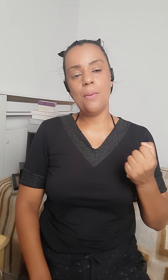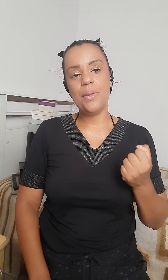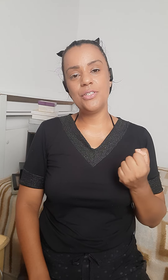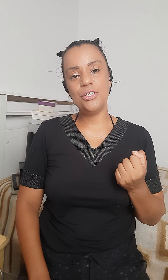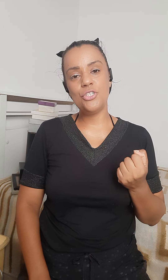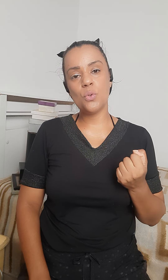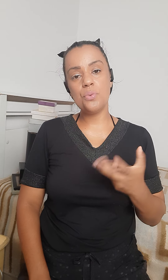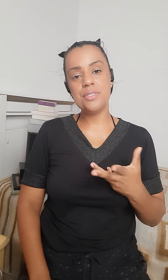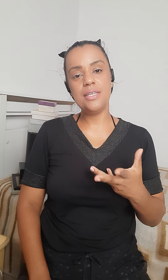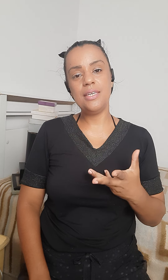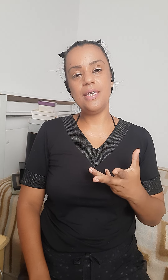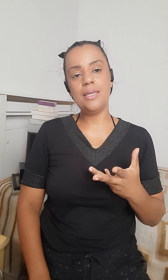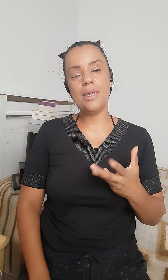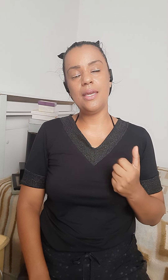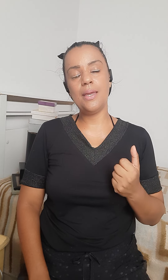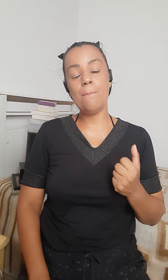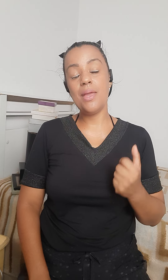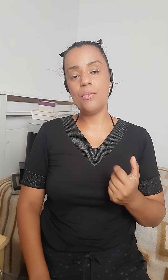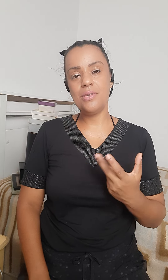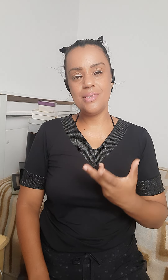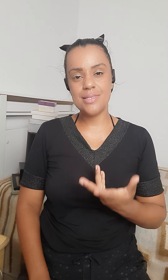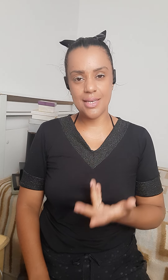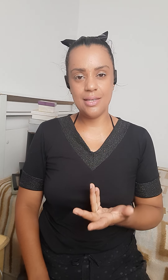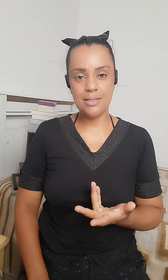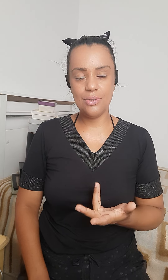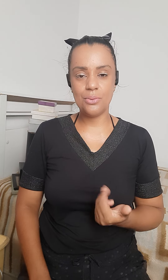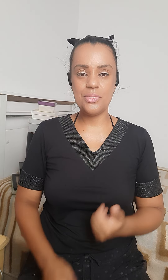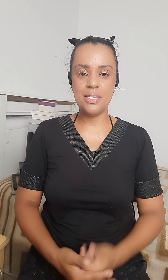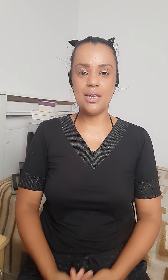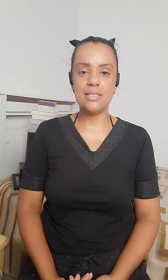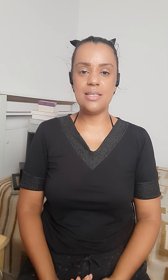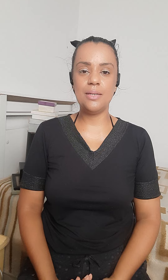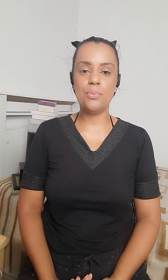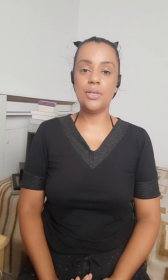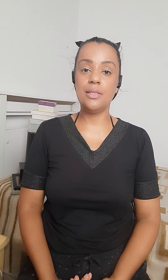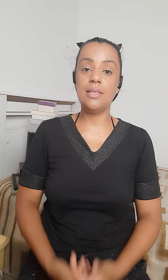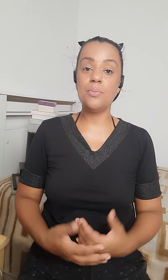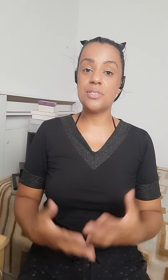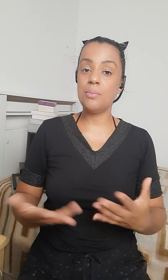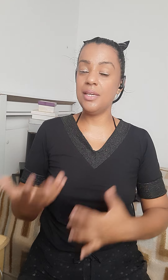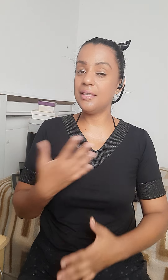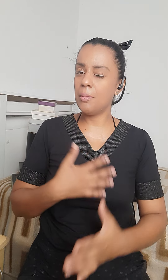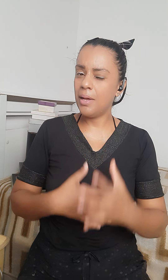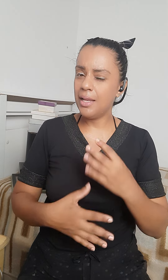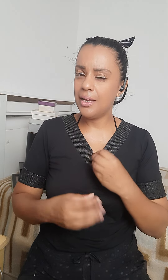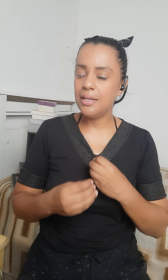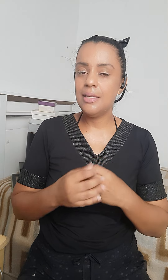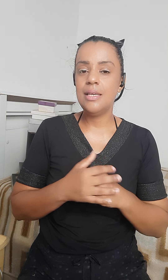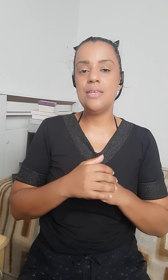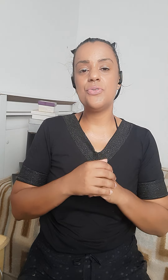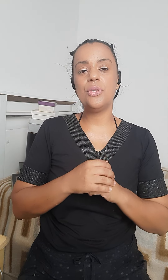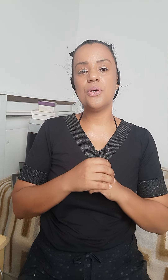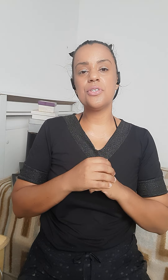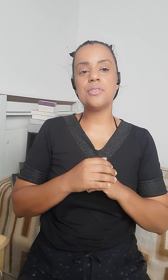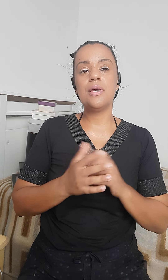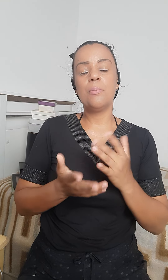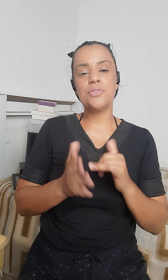para gente conseguir memorizar os sinais, né? Porque temos também que trabalhar isso em nós. Mas vamos